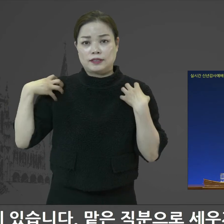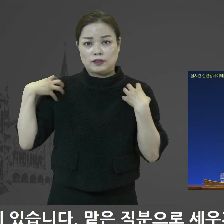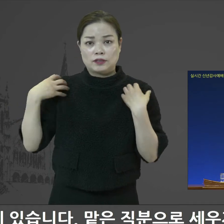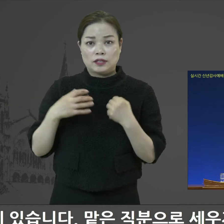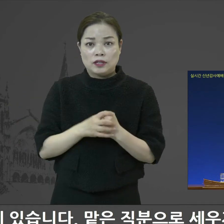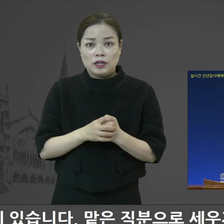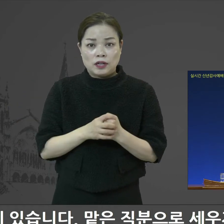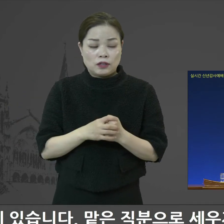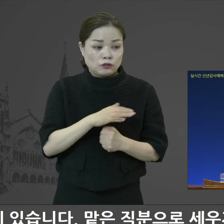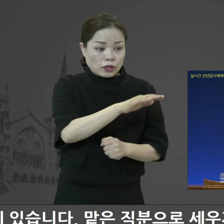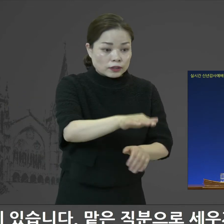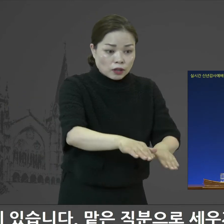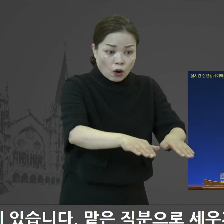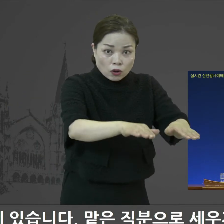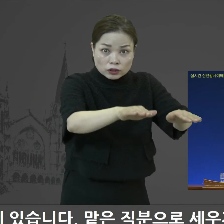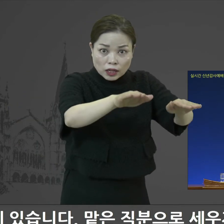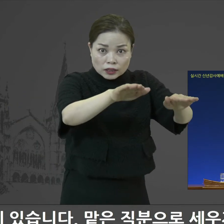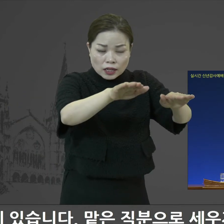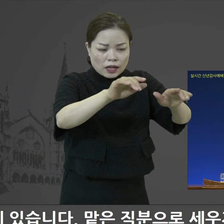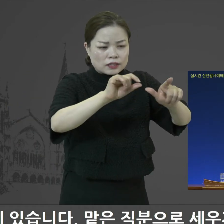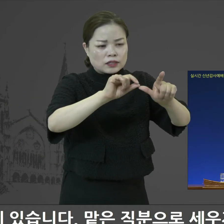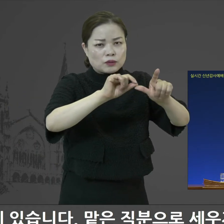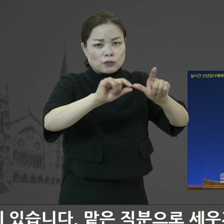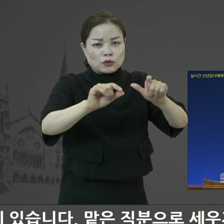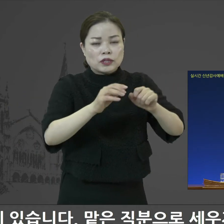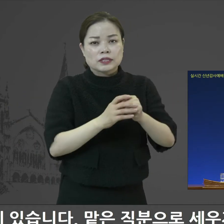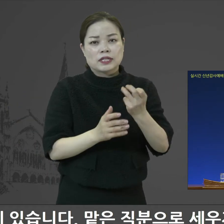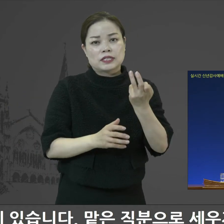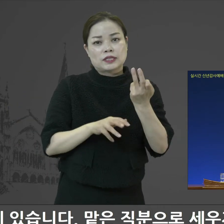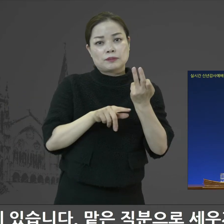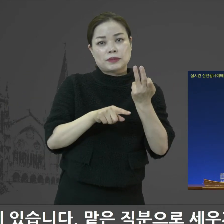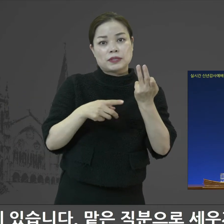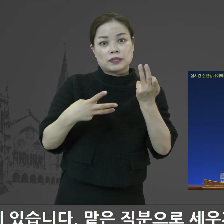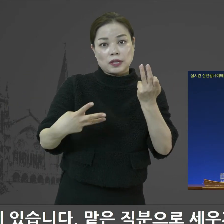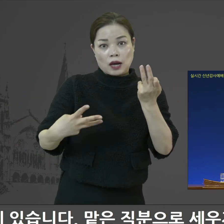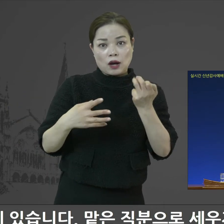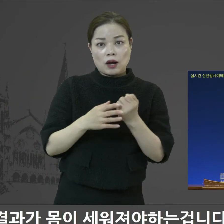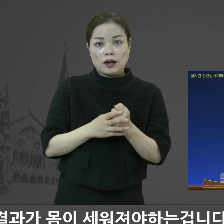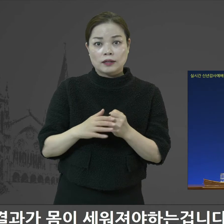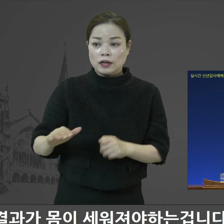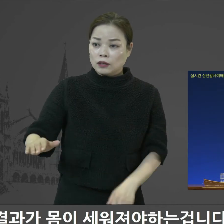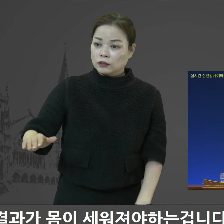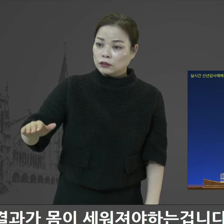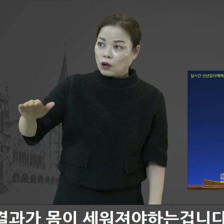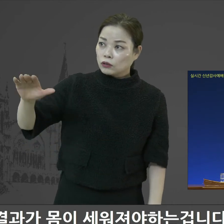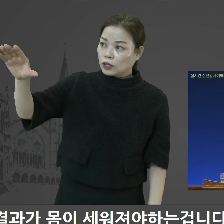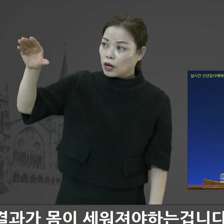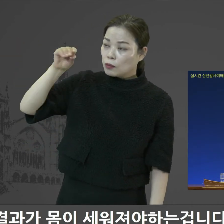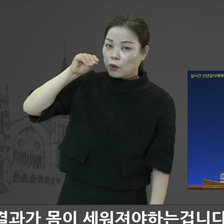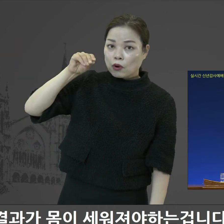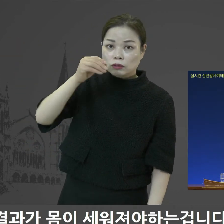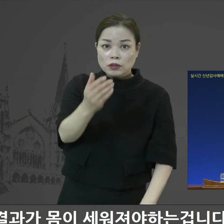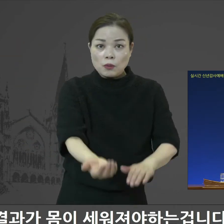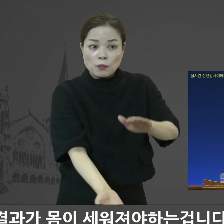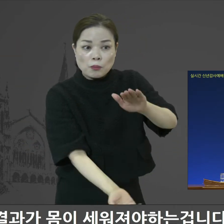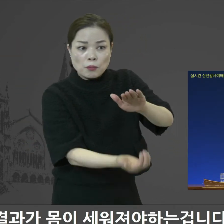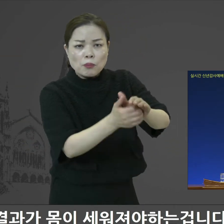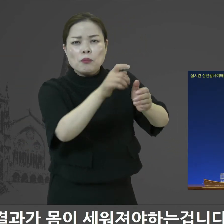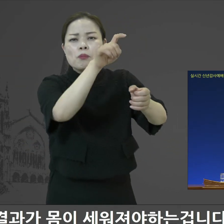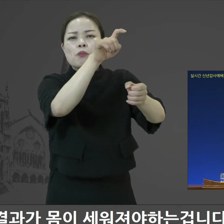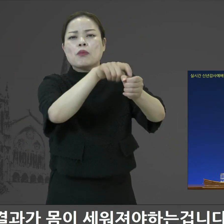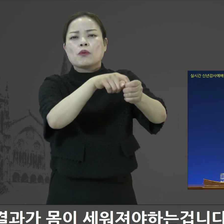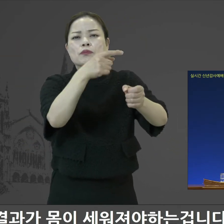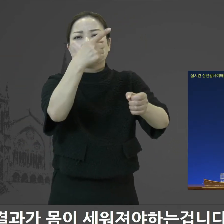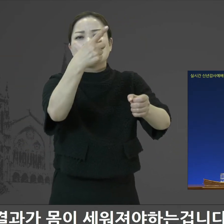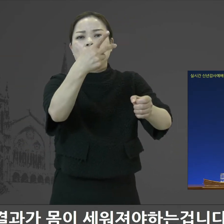것을 성장의 이 한 모델로 삼았는데 13절에 보면 성장 모델이 이르러야 될 목표점